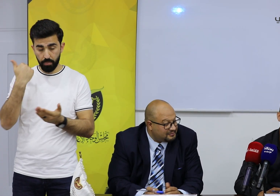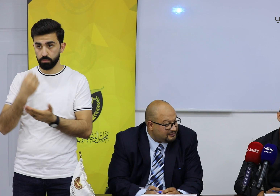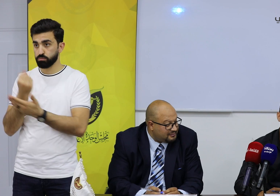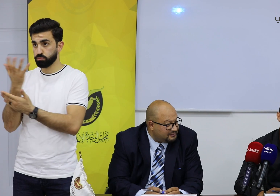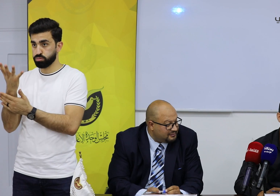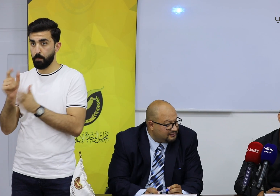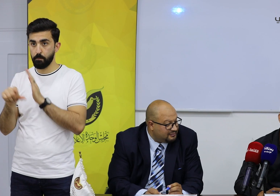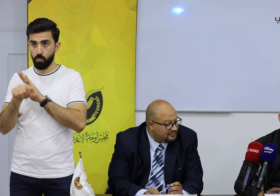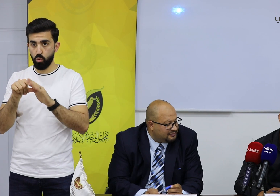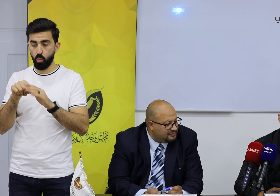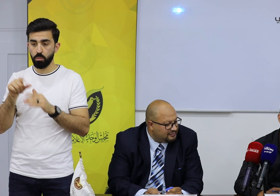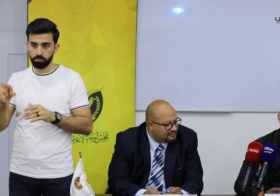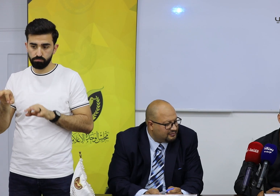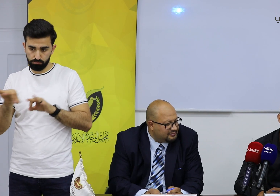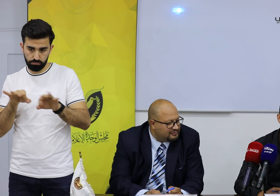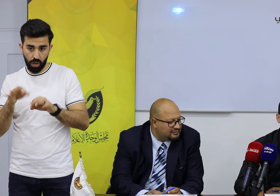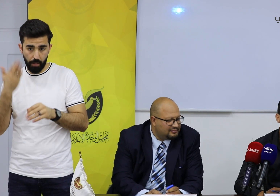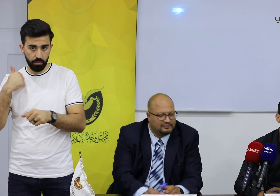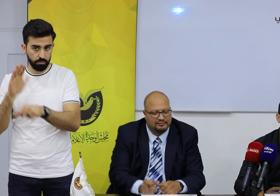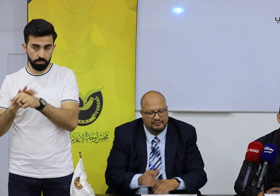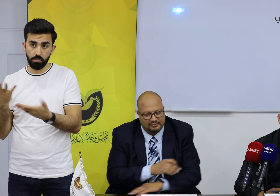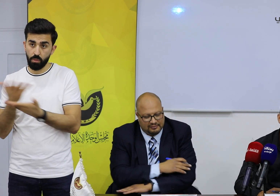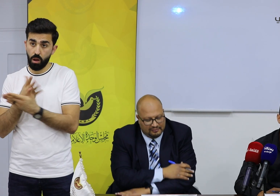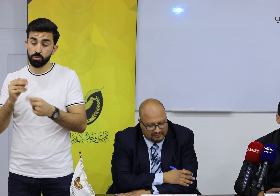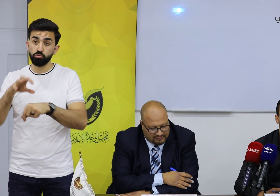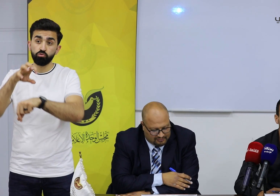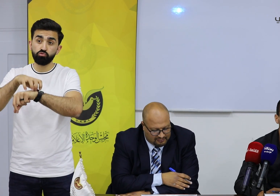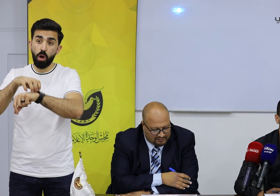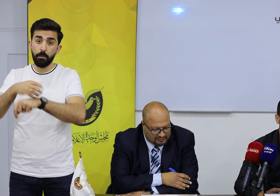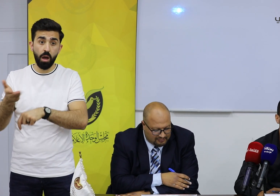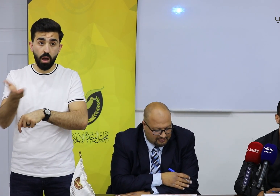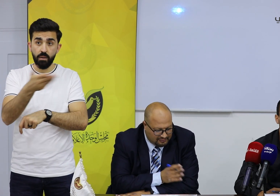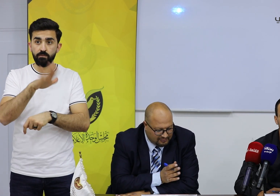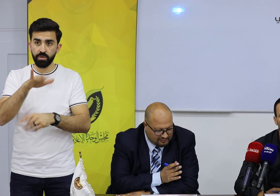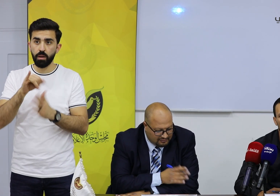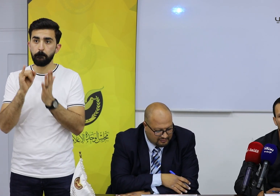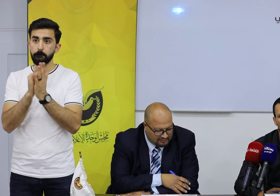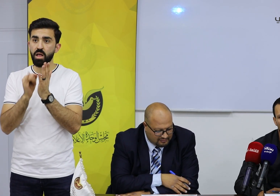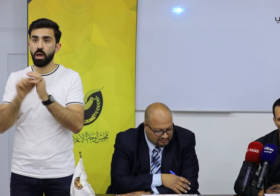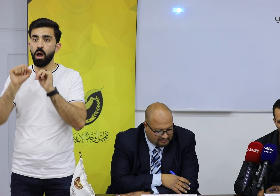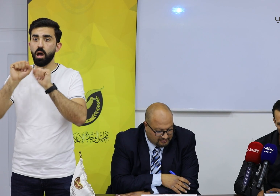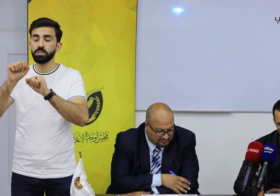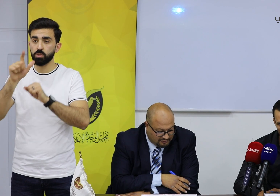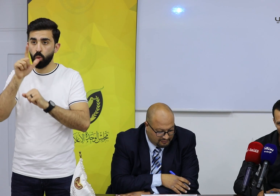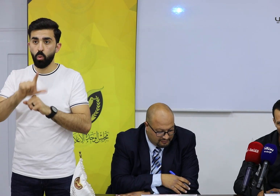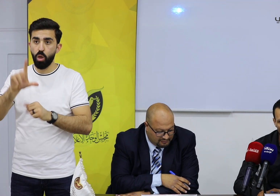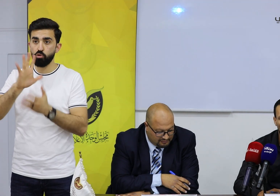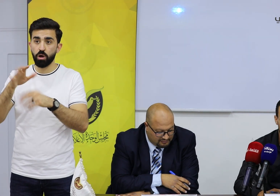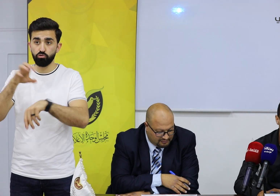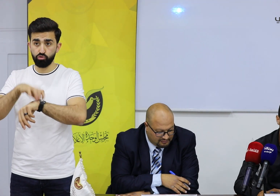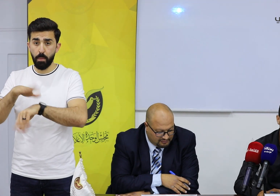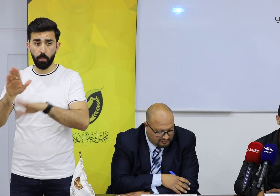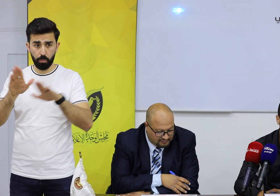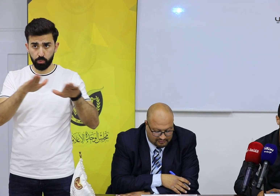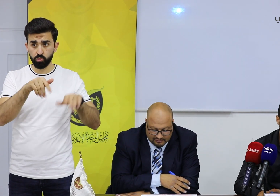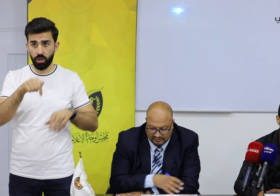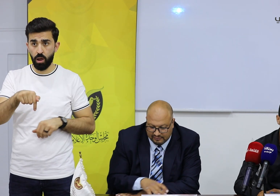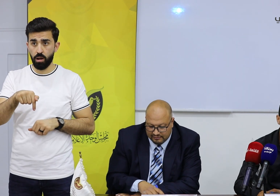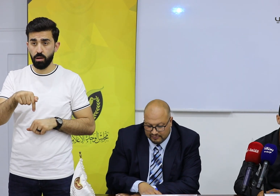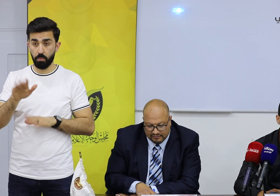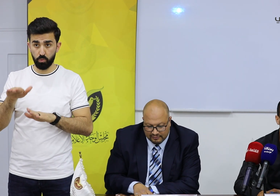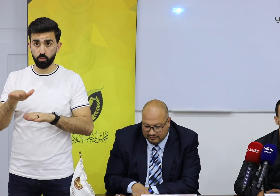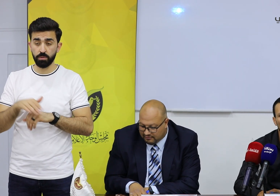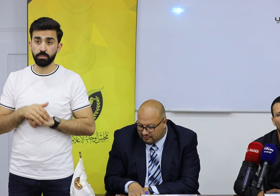والموضوع تحت الدراسة، حاليا في الجامعات صارت مادة موجودة لغة الإشارة في